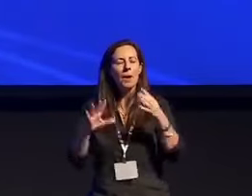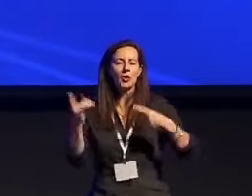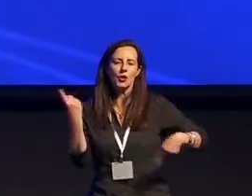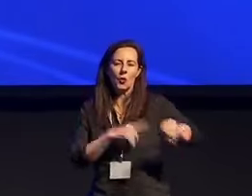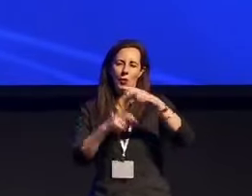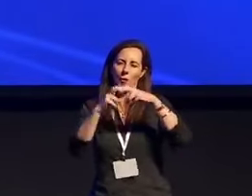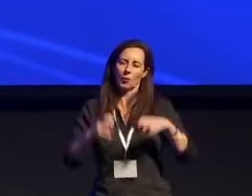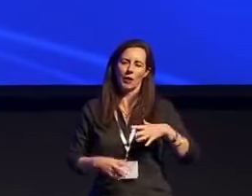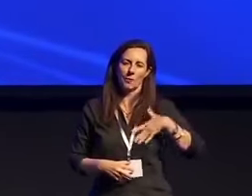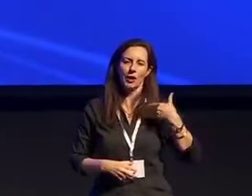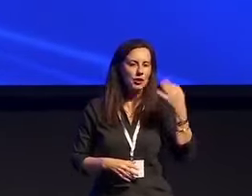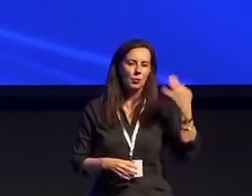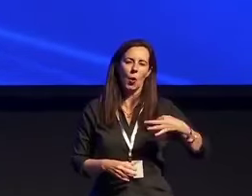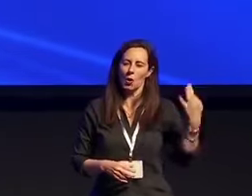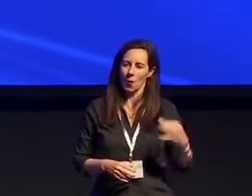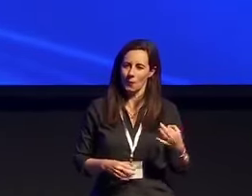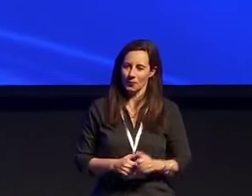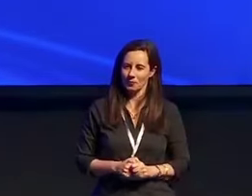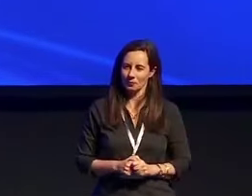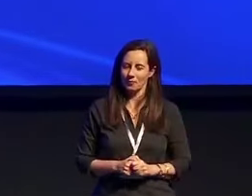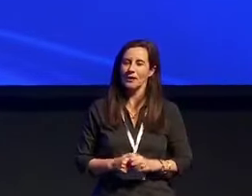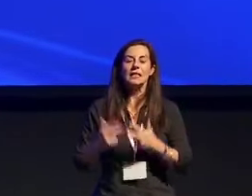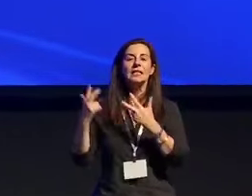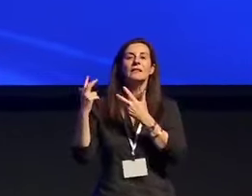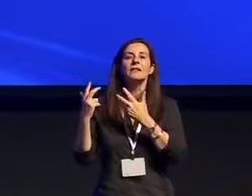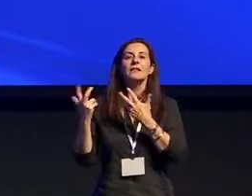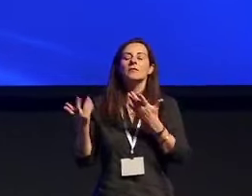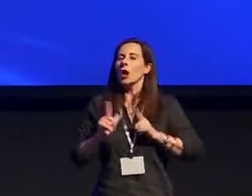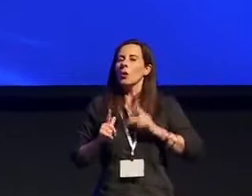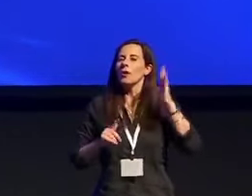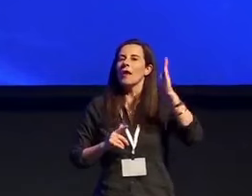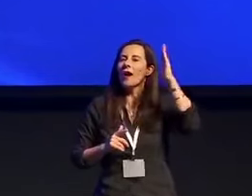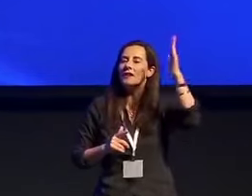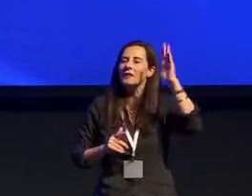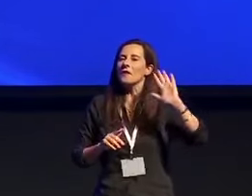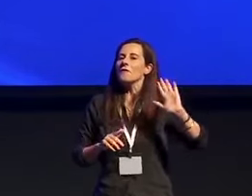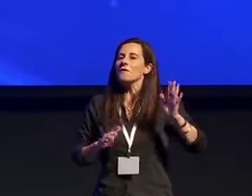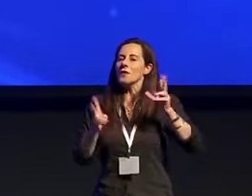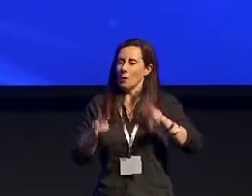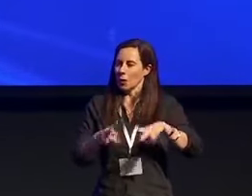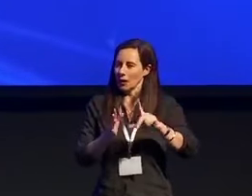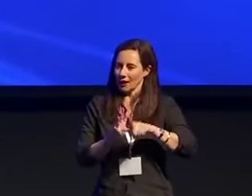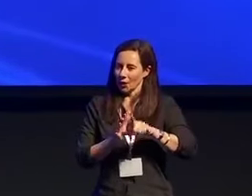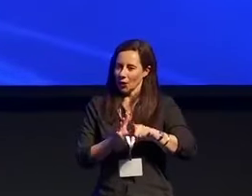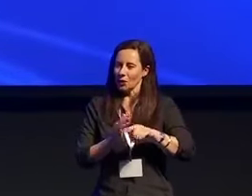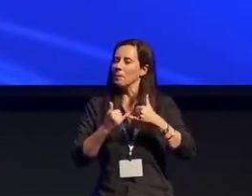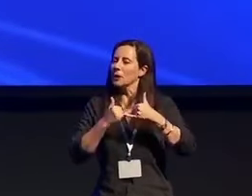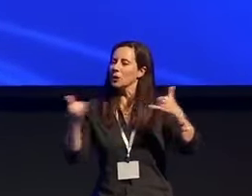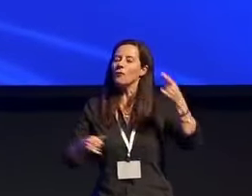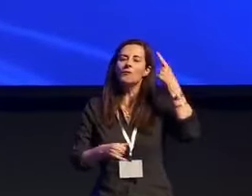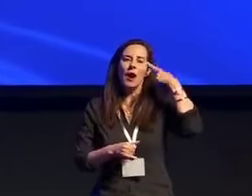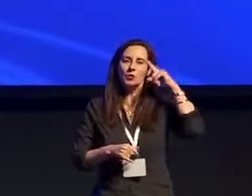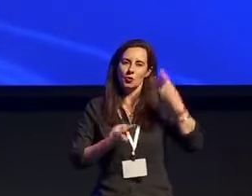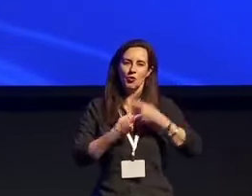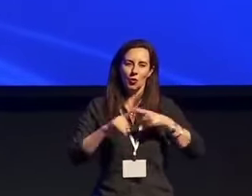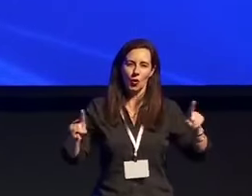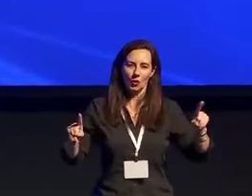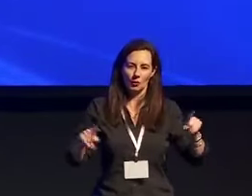שכולנו בעמותה מרגישים יום-יום. ציפייה מהעתיד ומהיכולות הטכנולוגיות, פיתוחים והמצאות